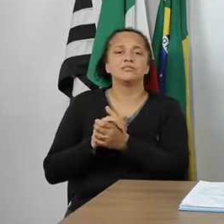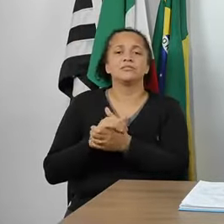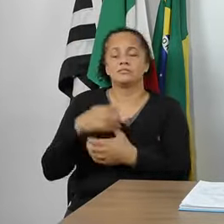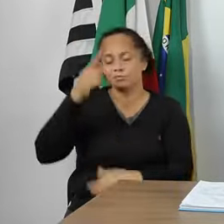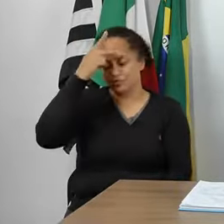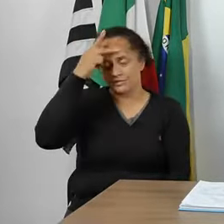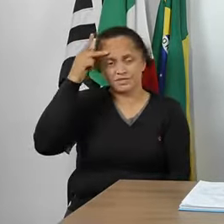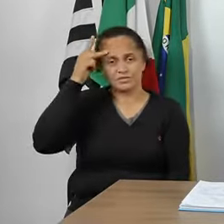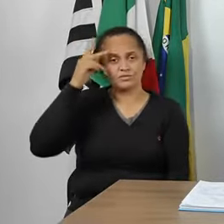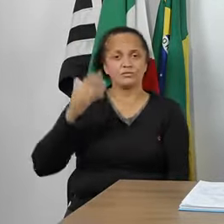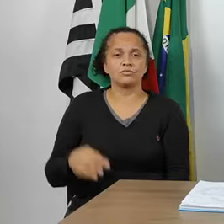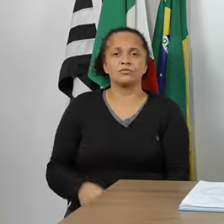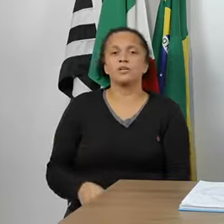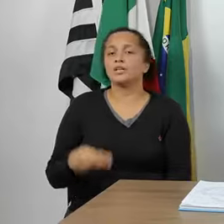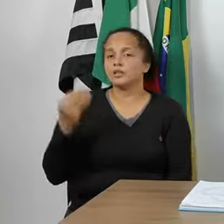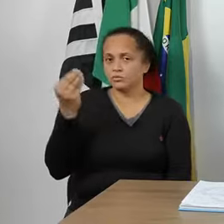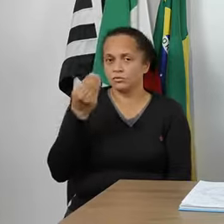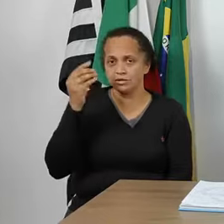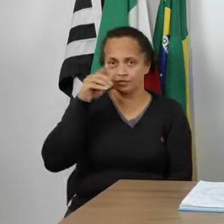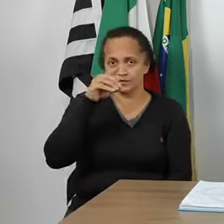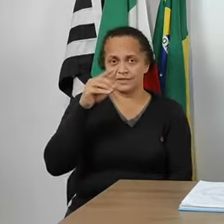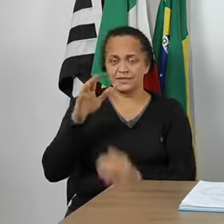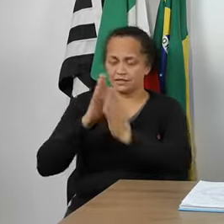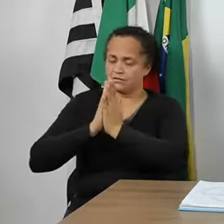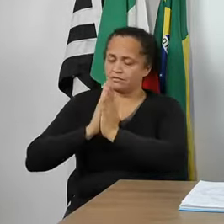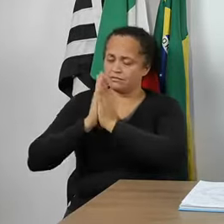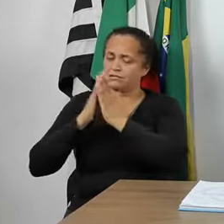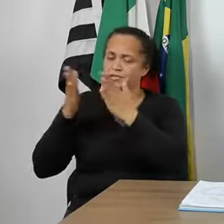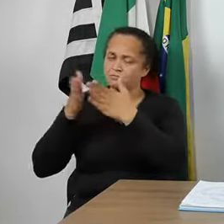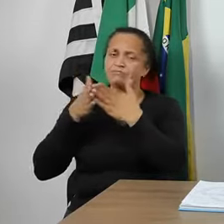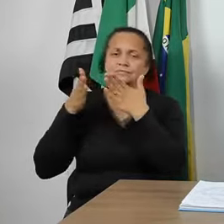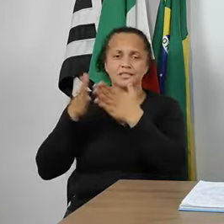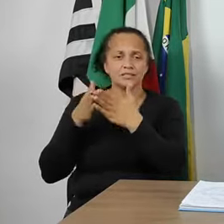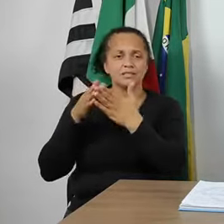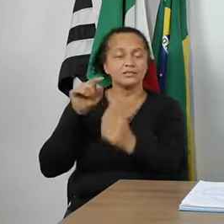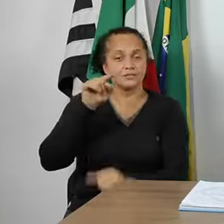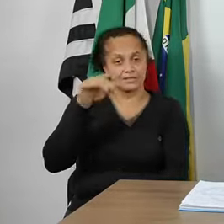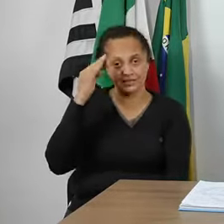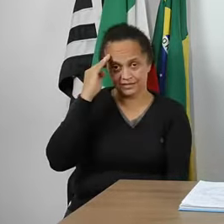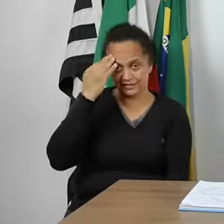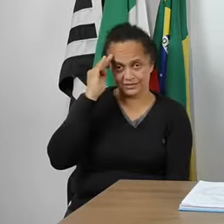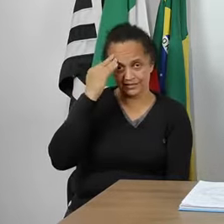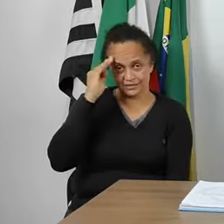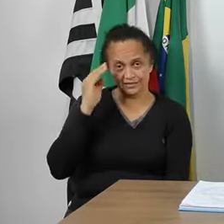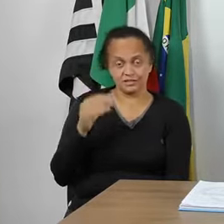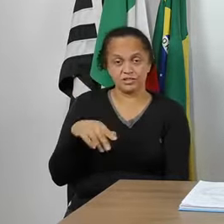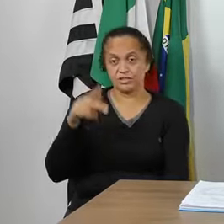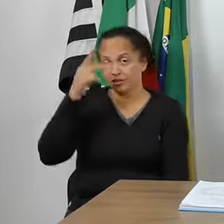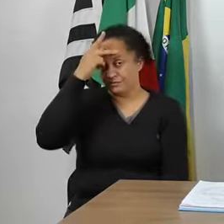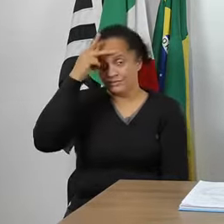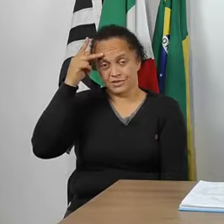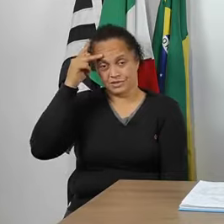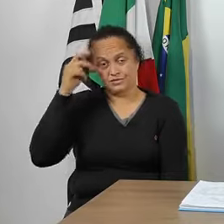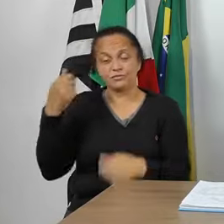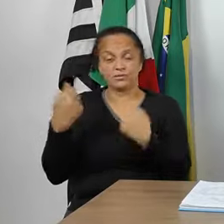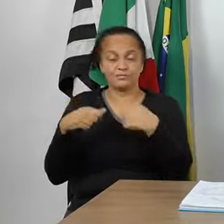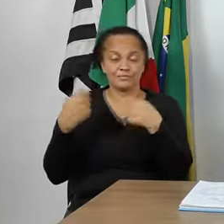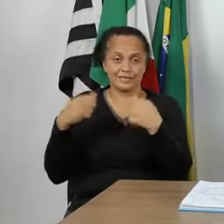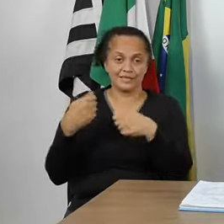Interceder é você entender que aquela pessoa, ela precisa ser alcançada pela